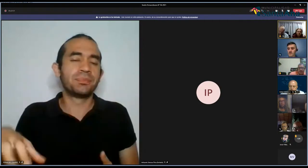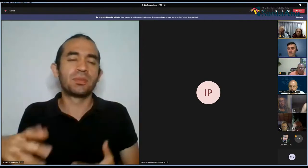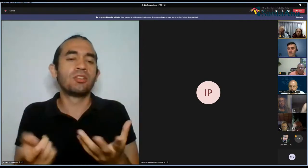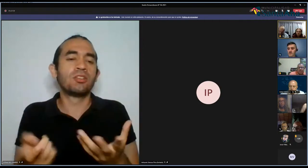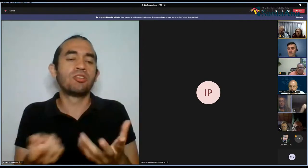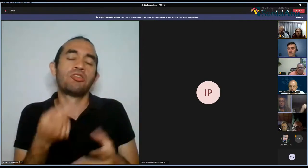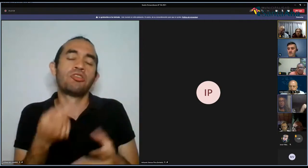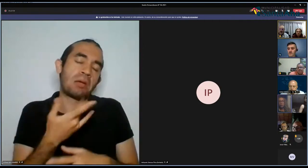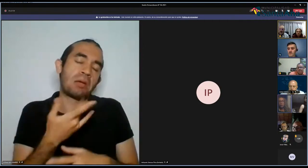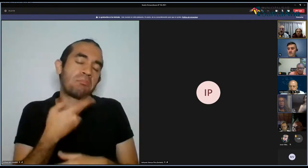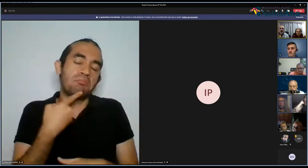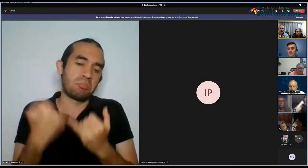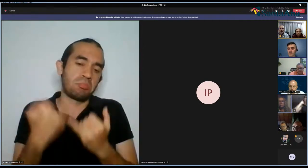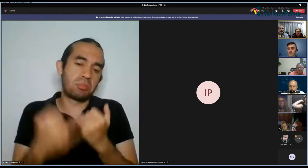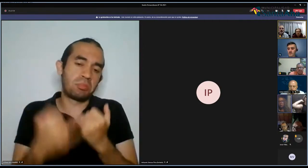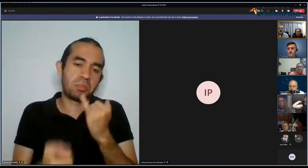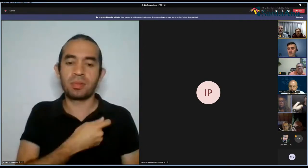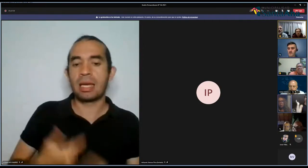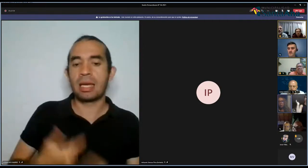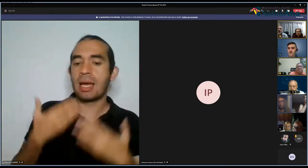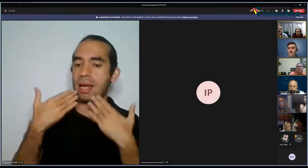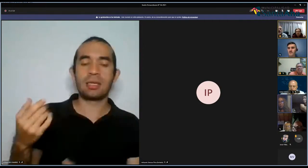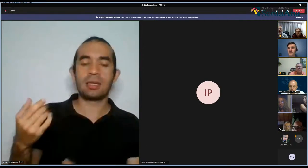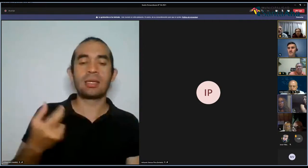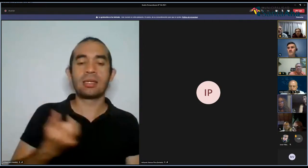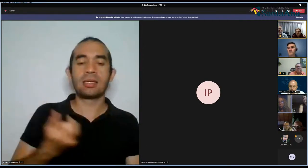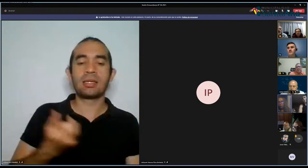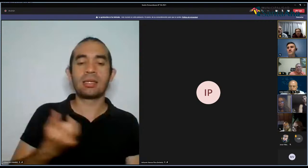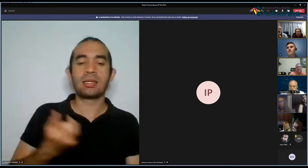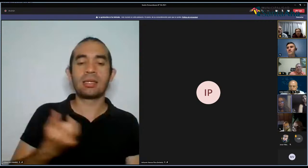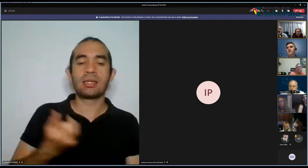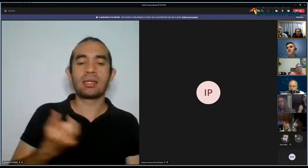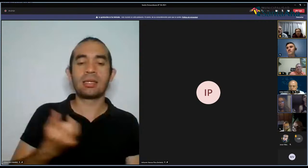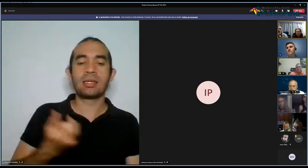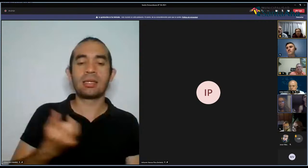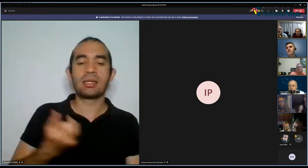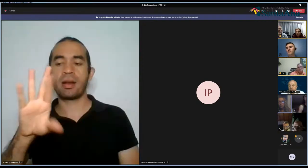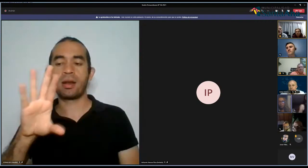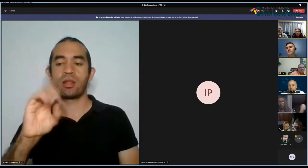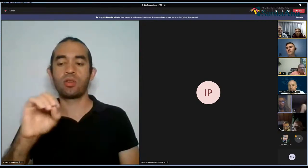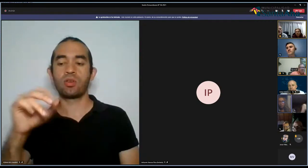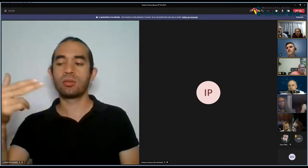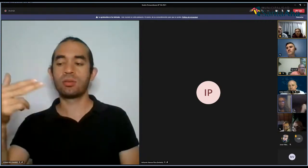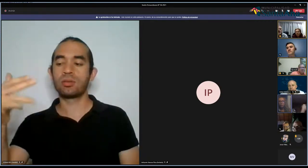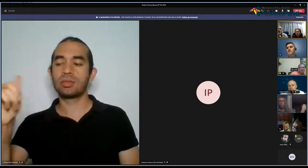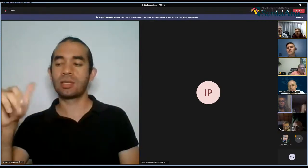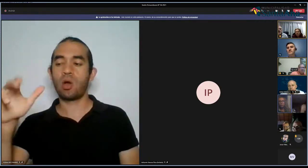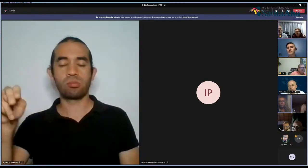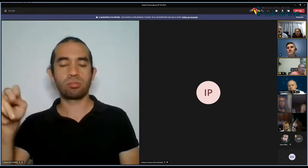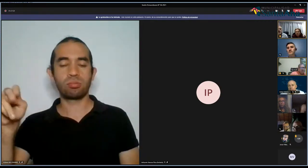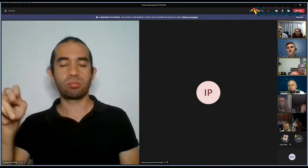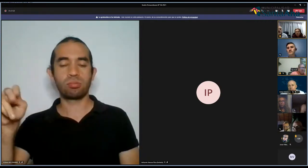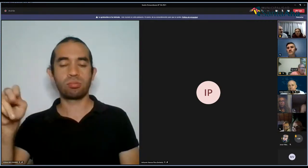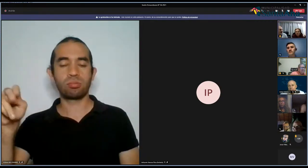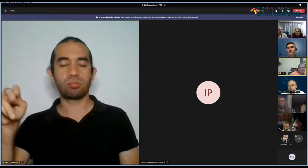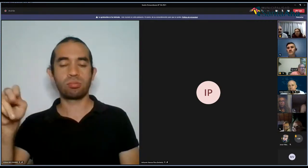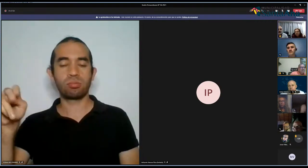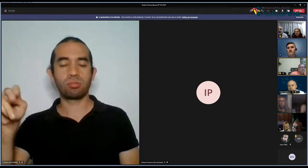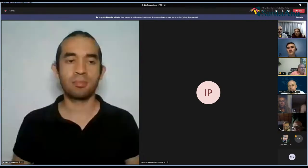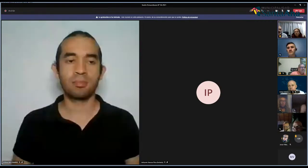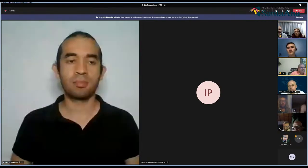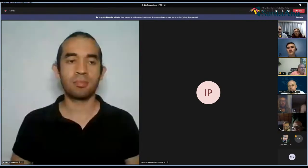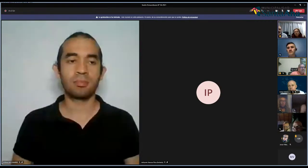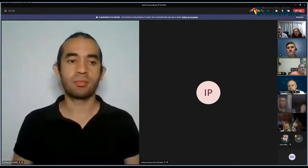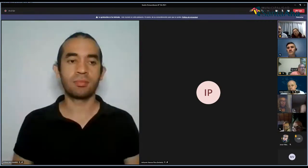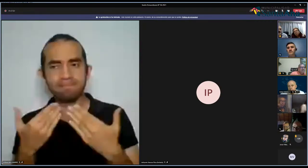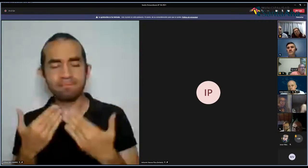se hace don gerardo me está solicitando la palabra don roberto chacón adelante un nuestro muchas gracias adelante patricia